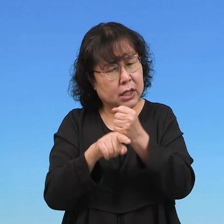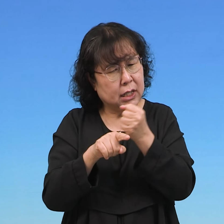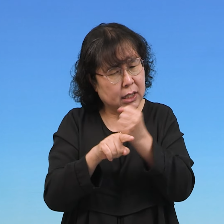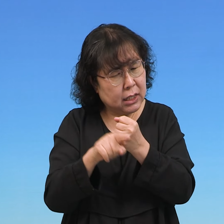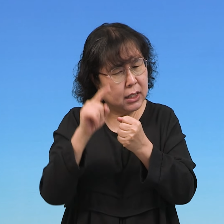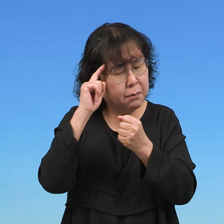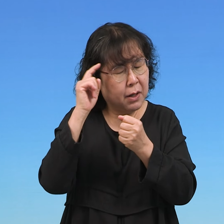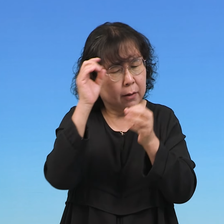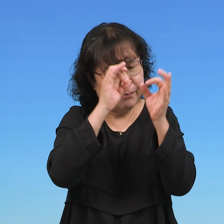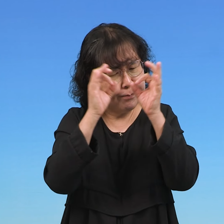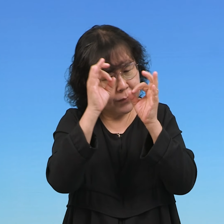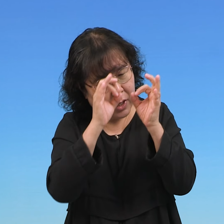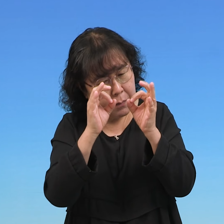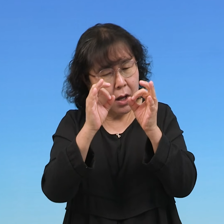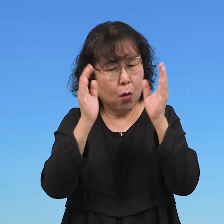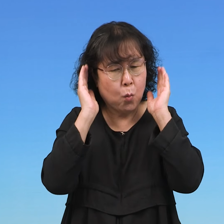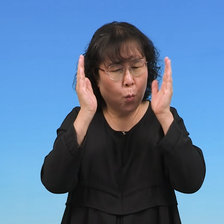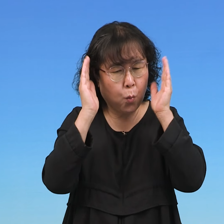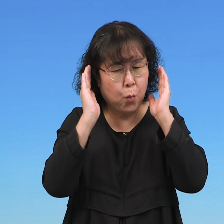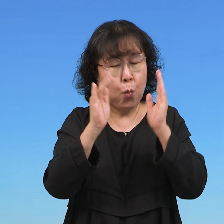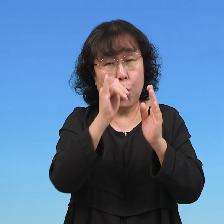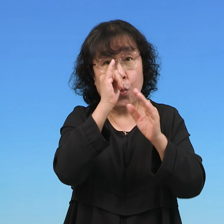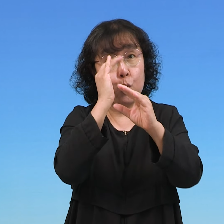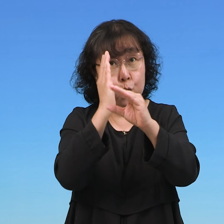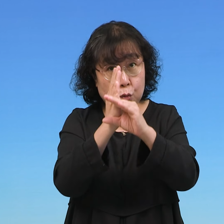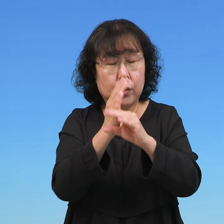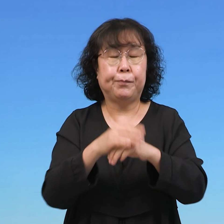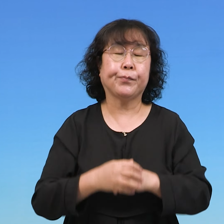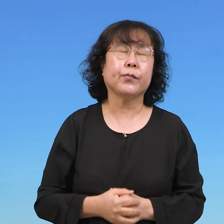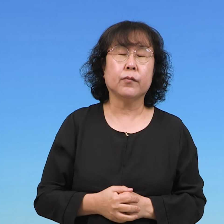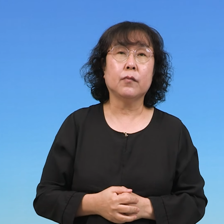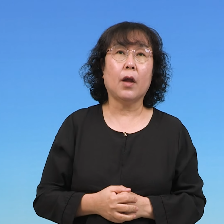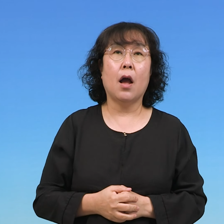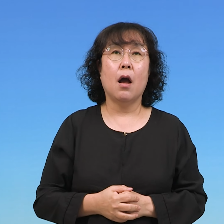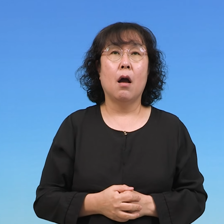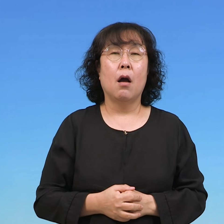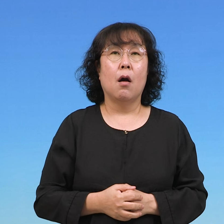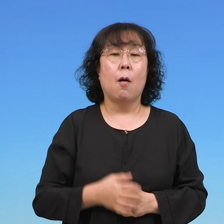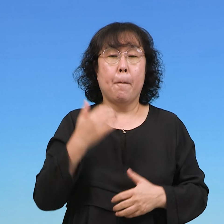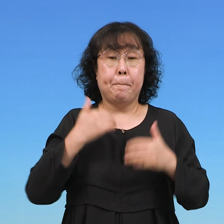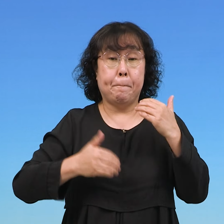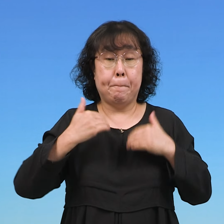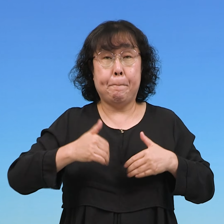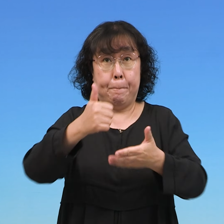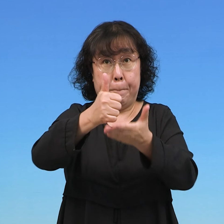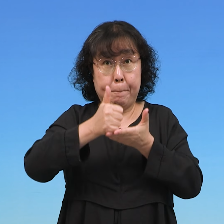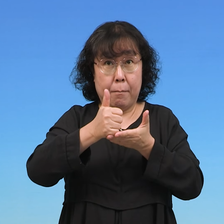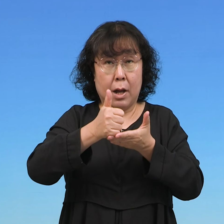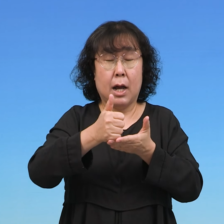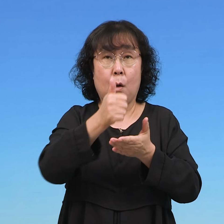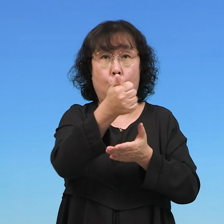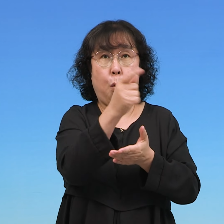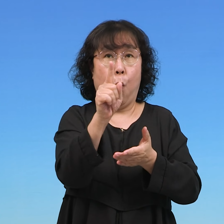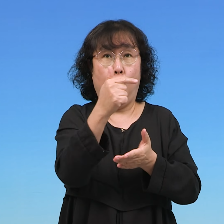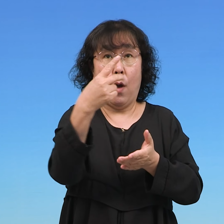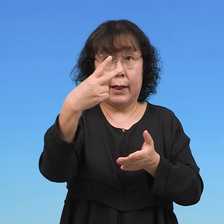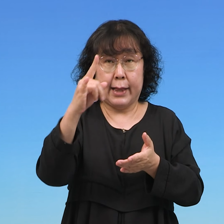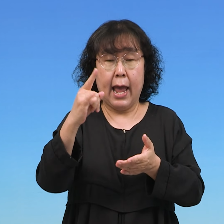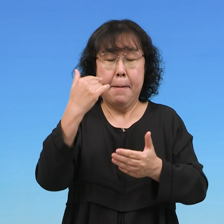이제 찾아보고 또 묵상하고 그러고 있습니다. 이 환대, 이 사전을 찾아보니까 이렇게